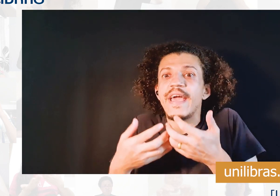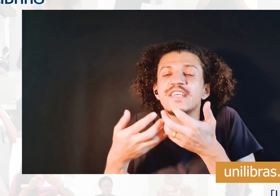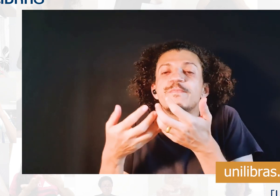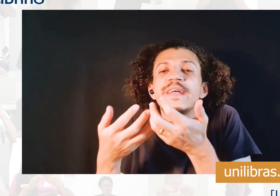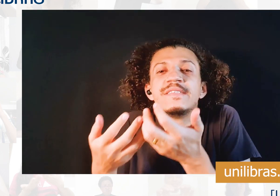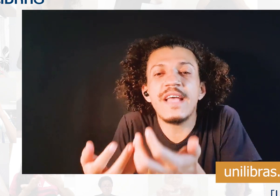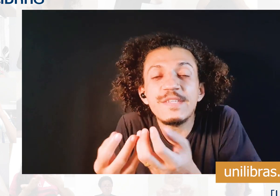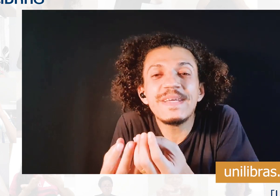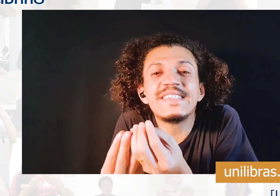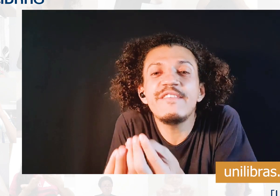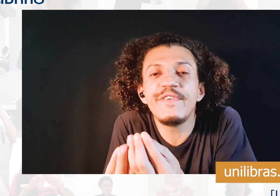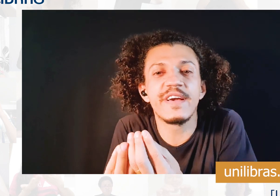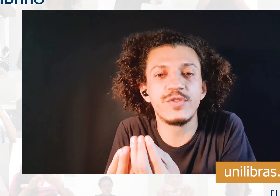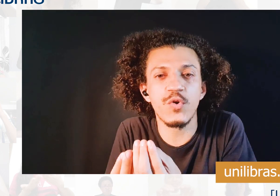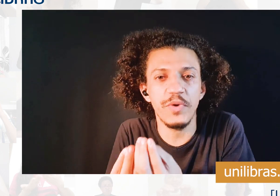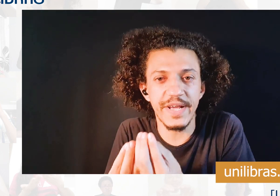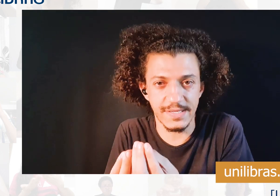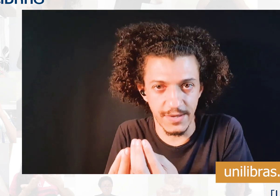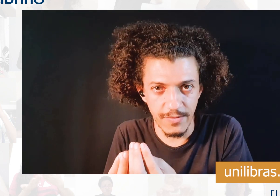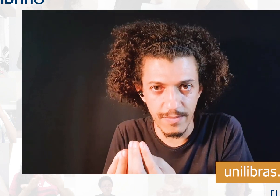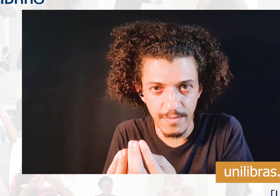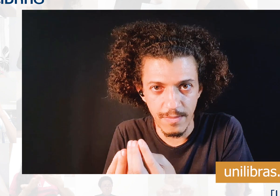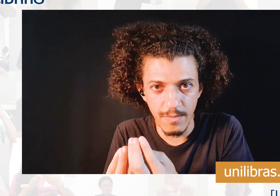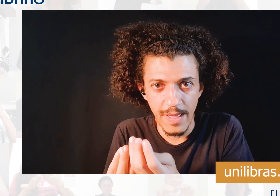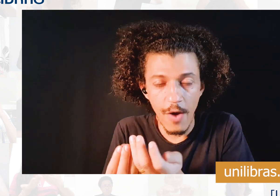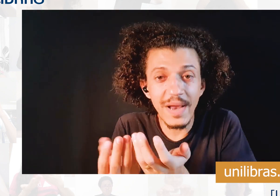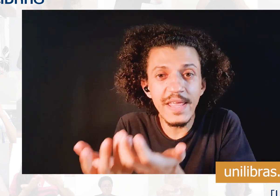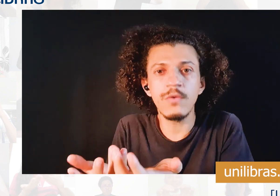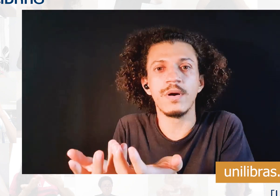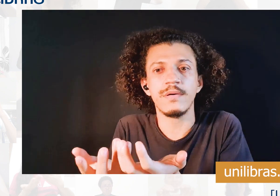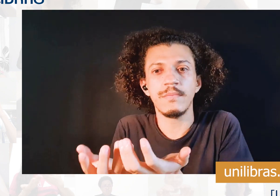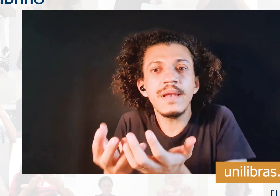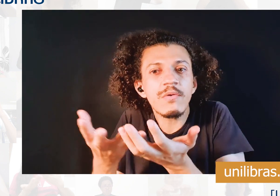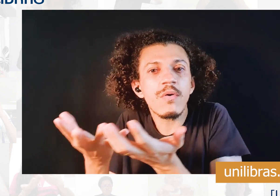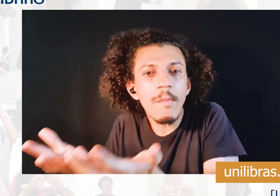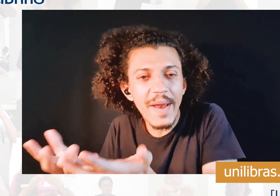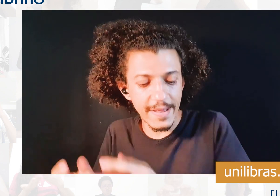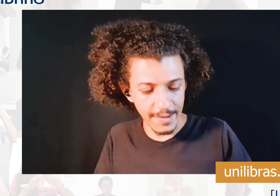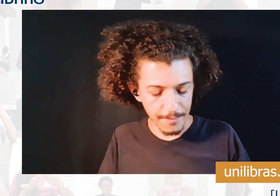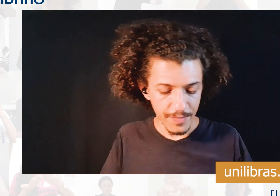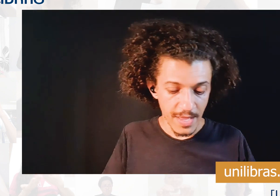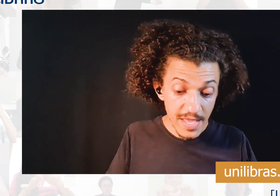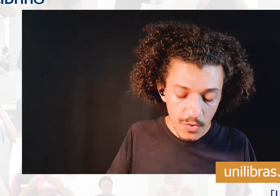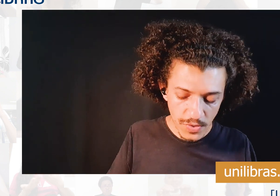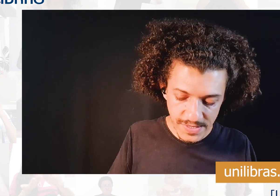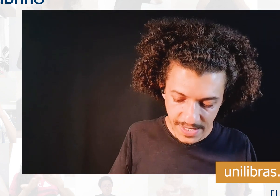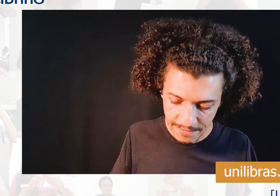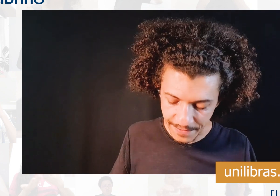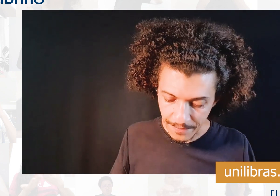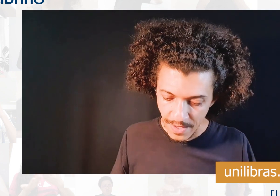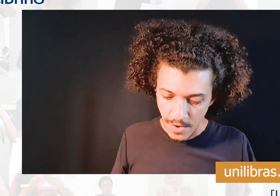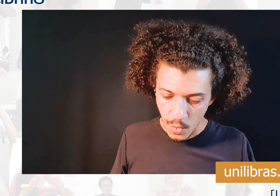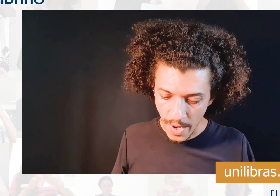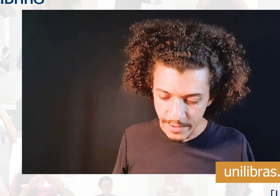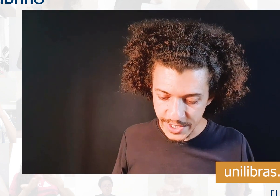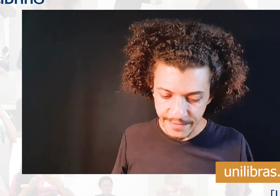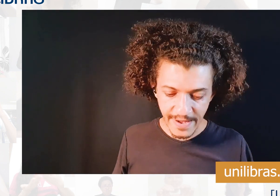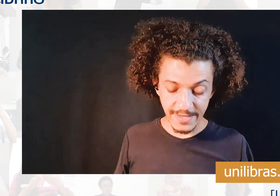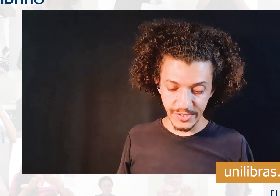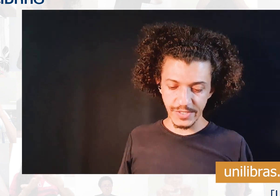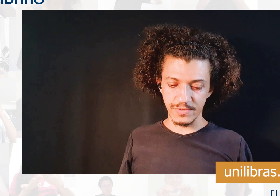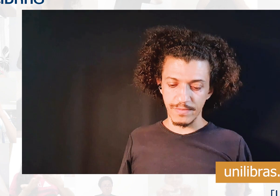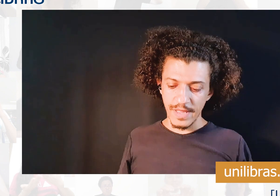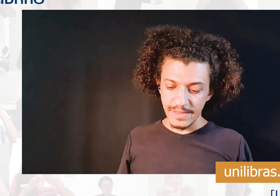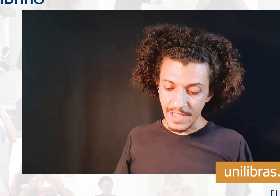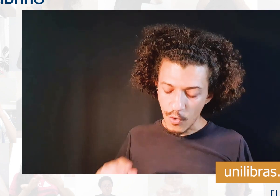forma específica de comunicação. É uma língua completa. Inclusive, quando a gente